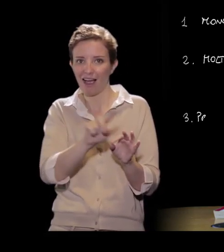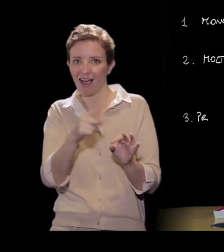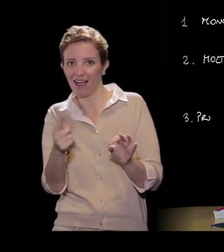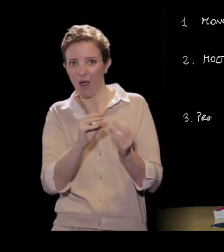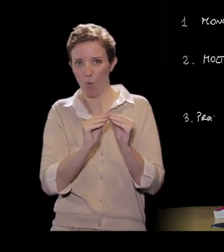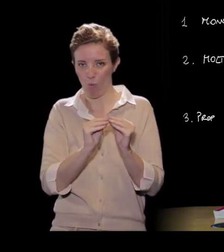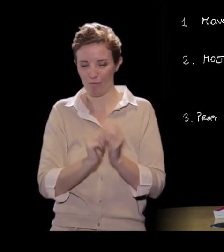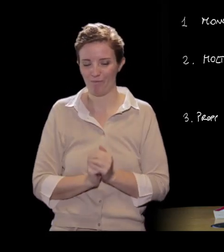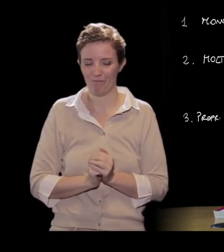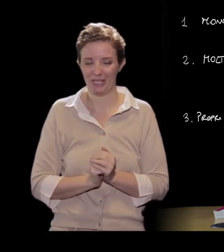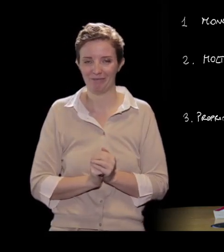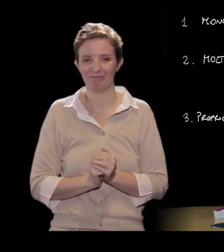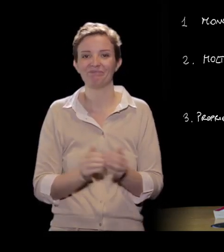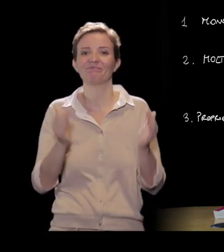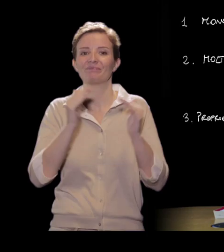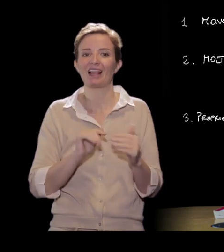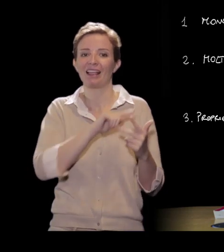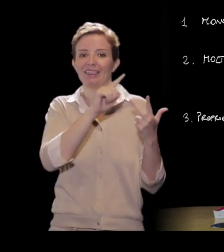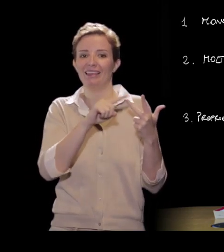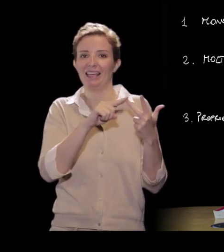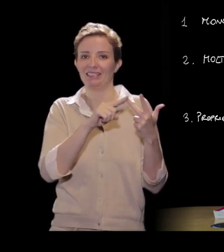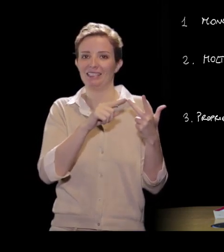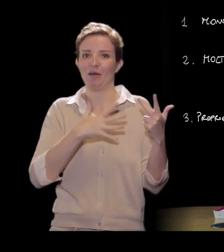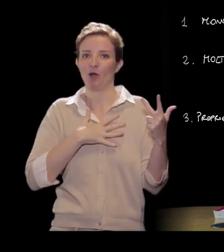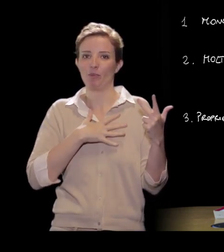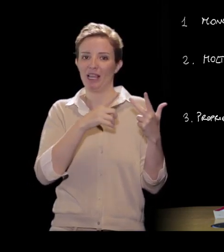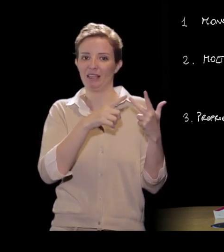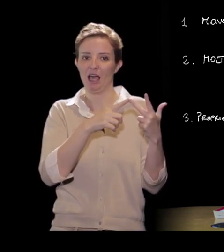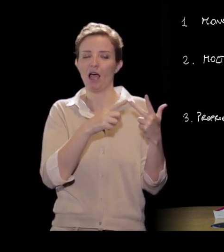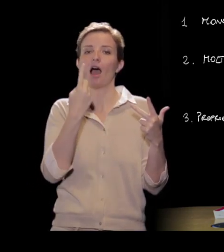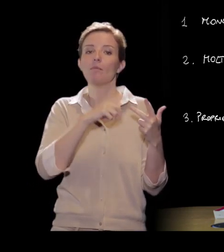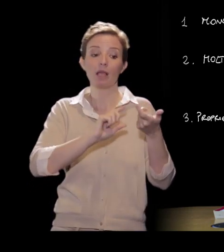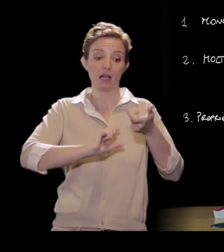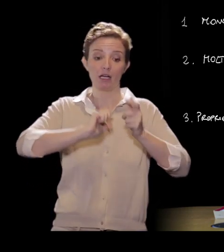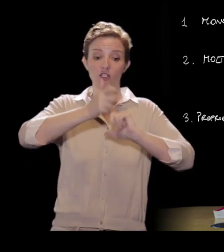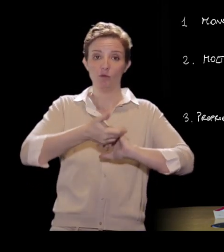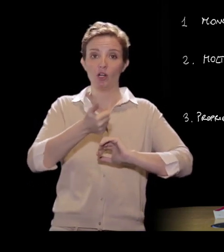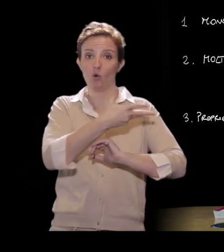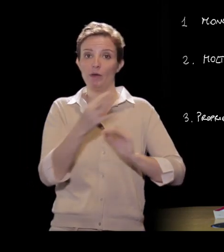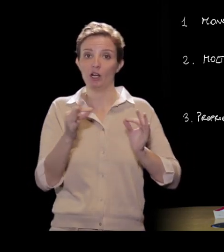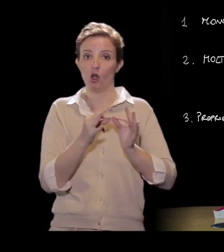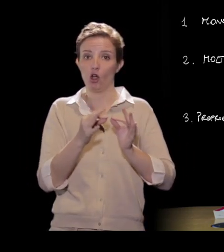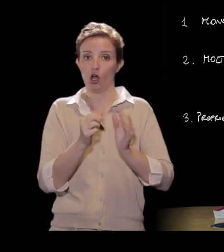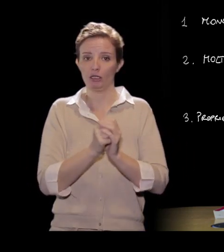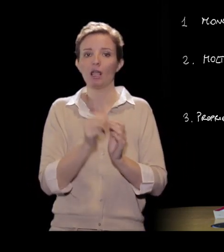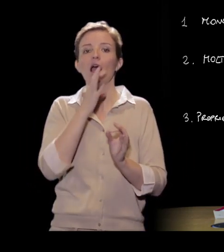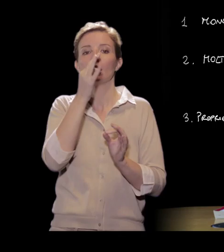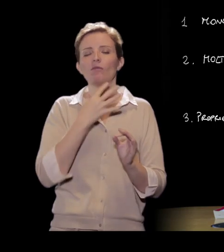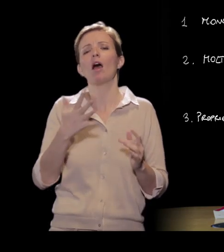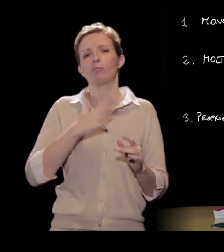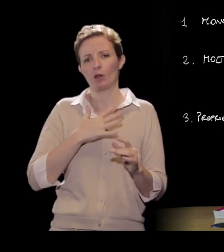è quella che riguarda i reciproci di numeri concordi quindi proprietà dei